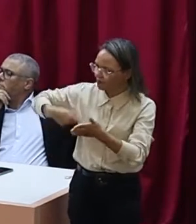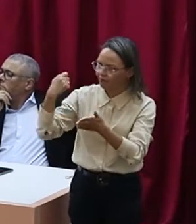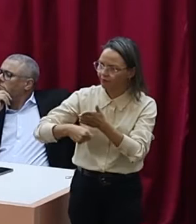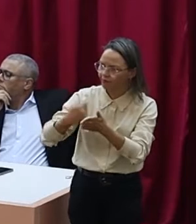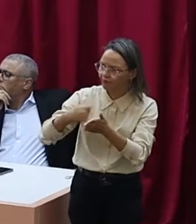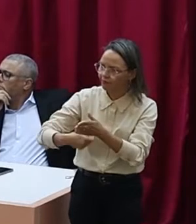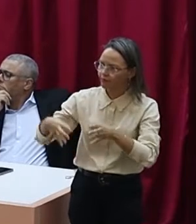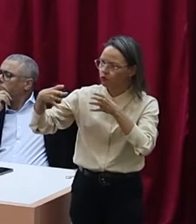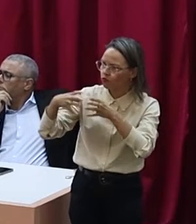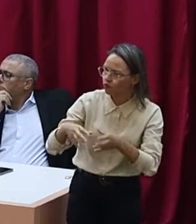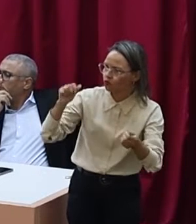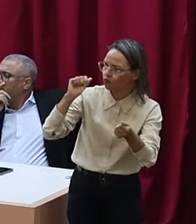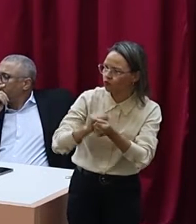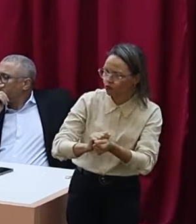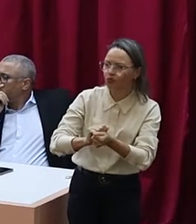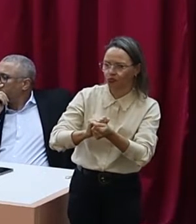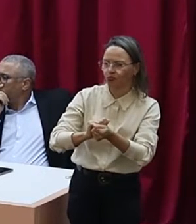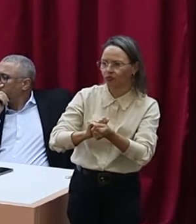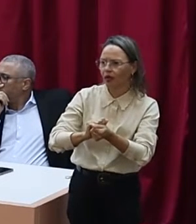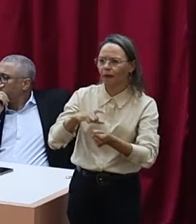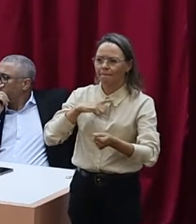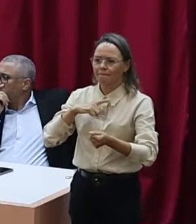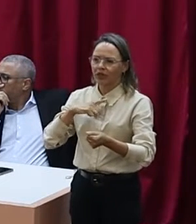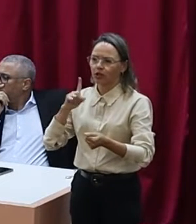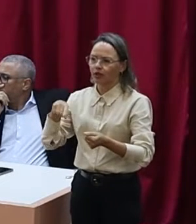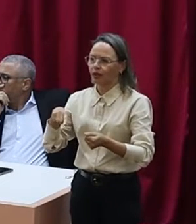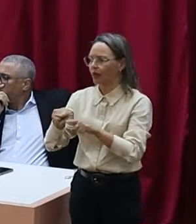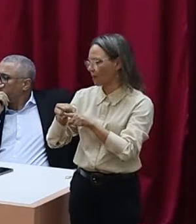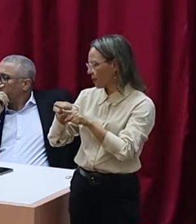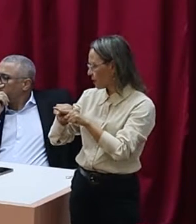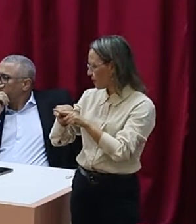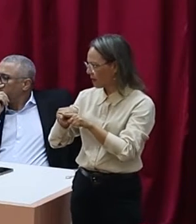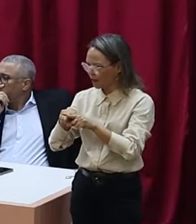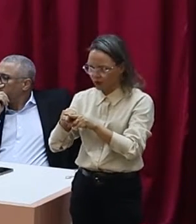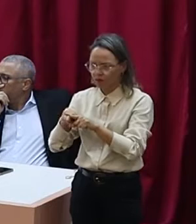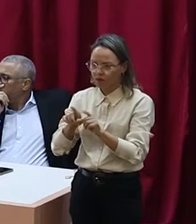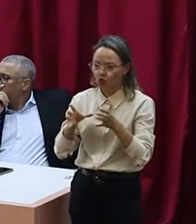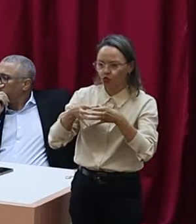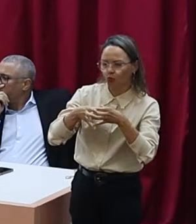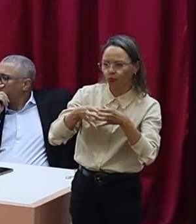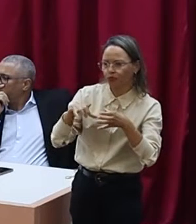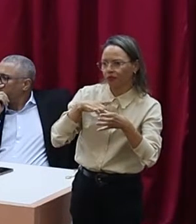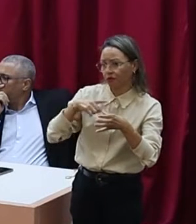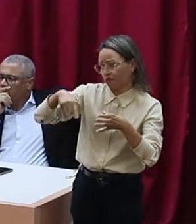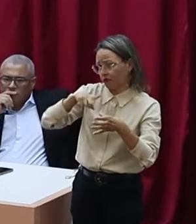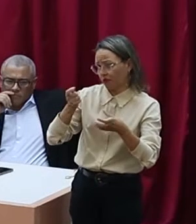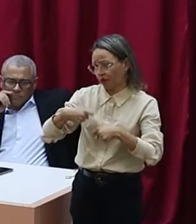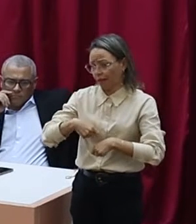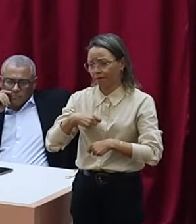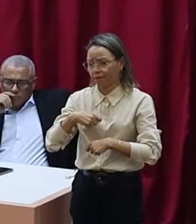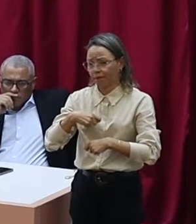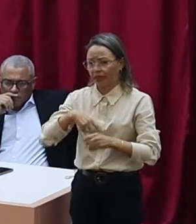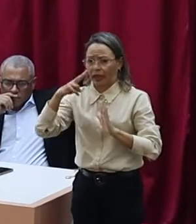do coletivo Raízes em Movimento, mas eu tenho expandido esse número de coletivos, e aí vocês veem uma versão muito mais nova e